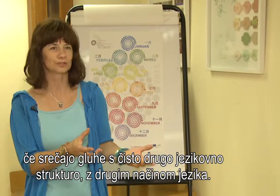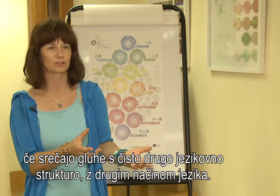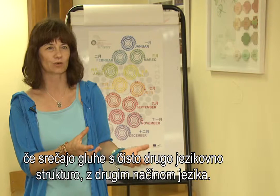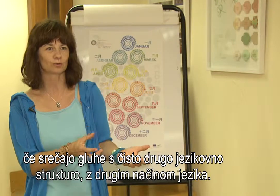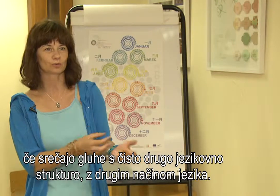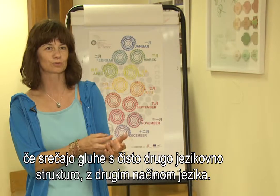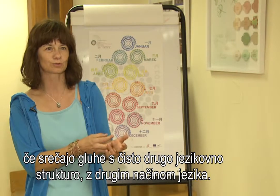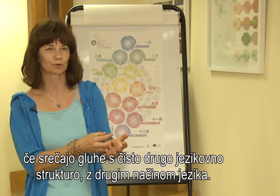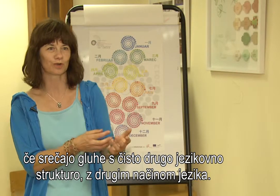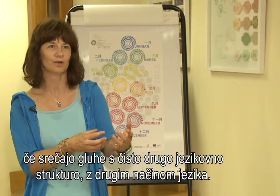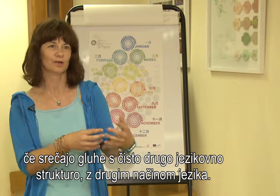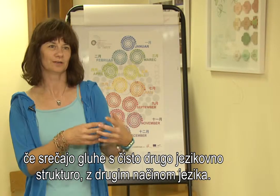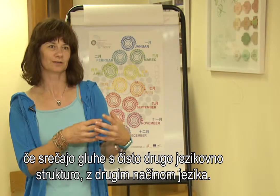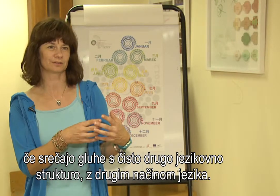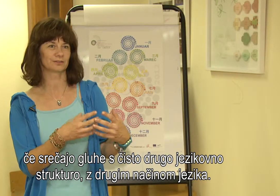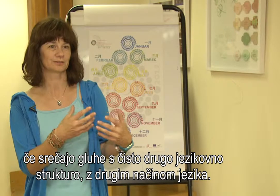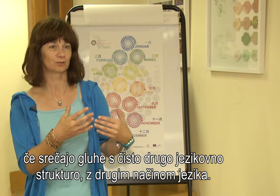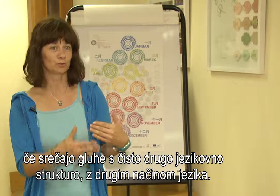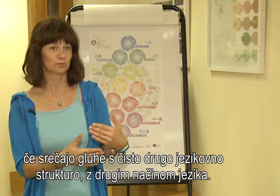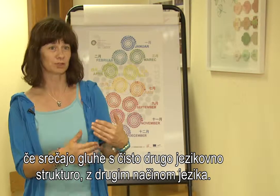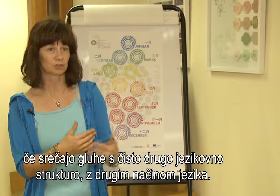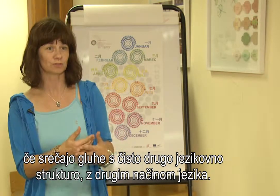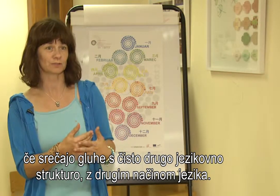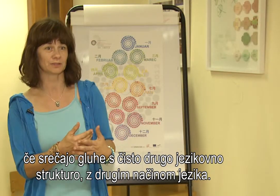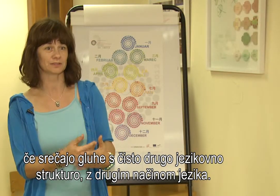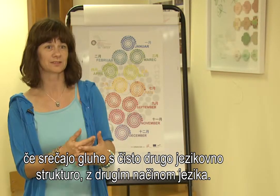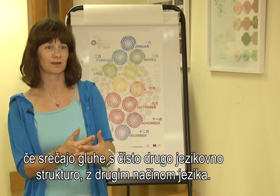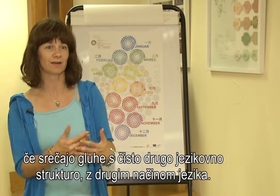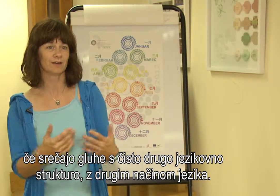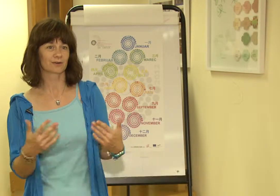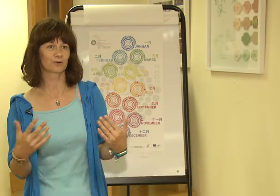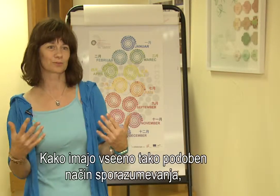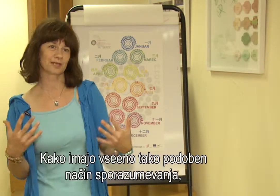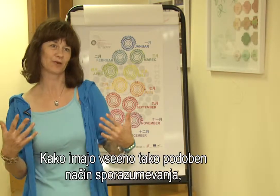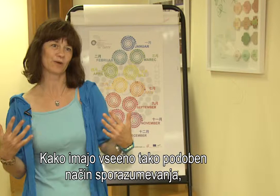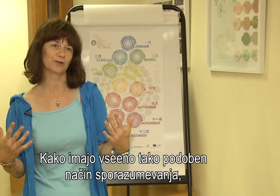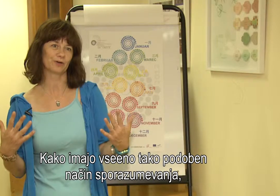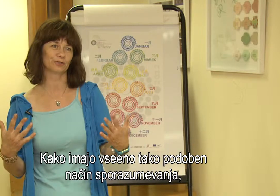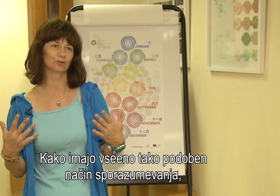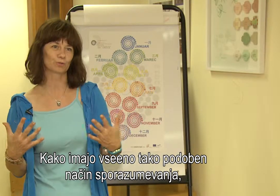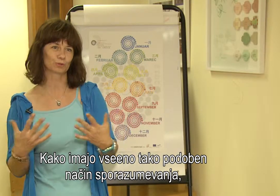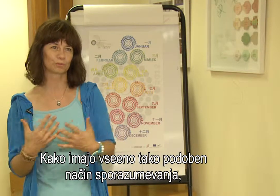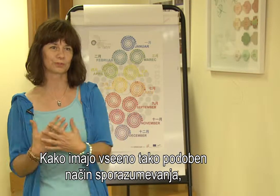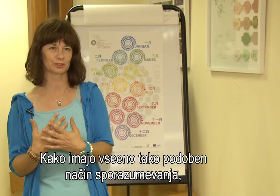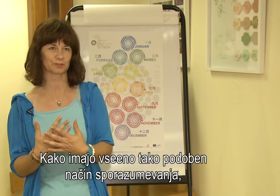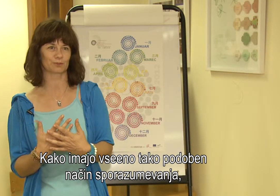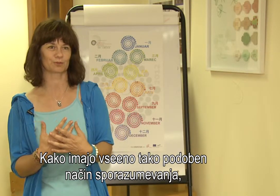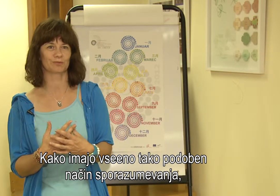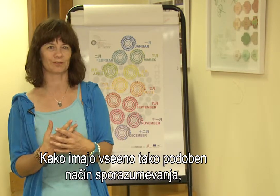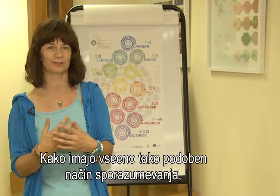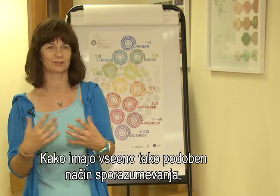drugo jezikovno strukturo, z drugim načinom jezika, kako vseeno imajo oni tako podoben